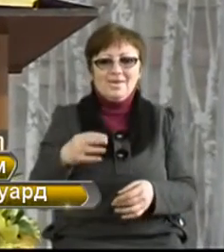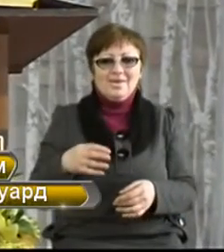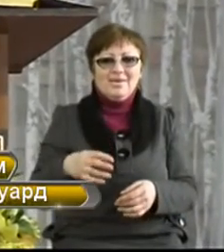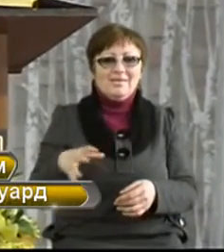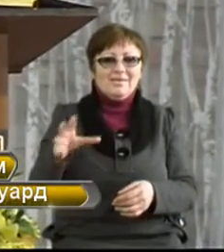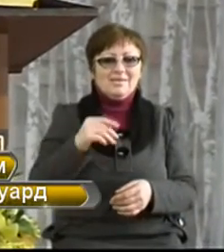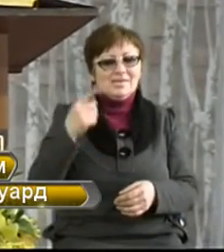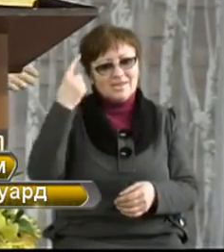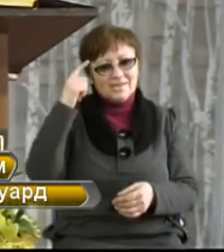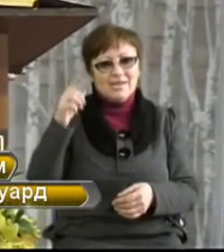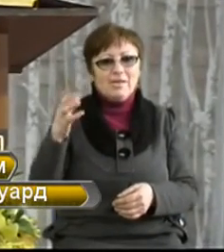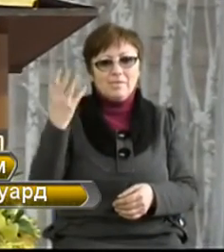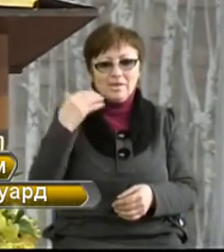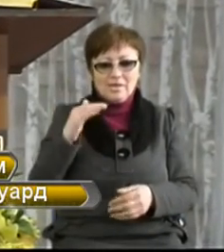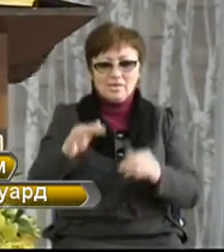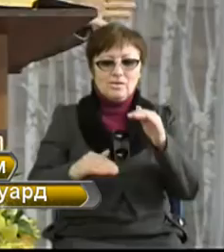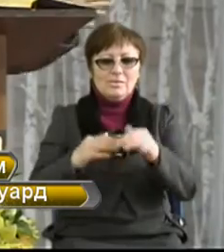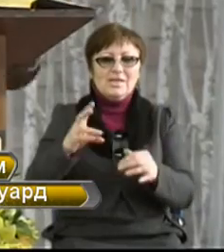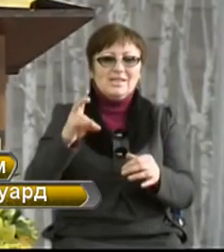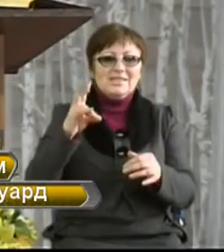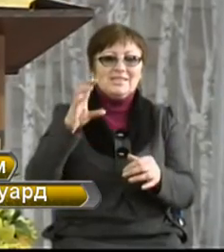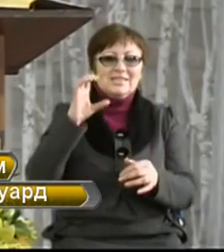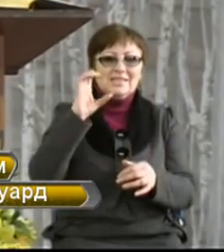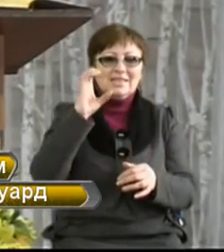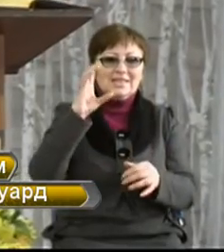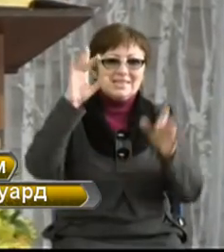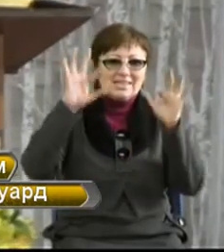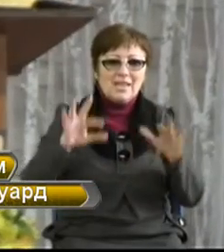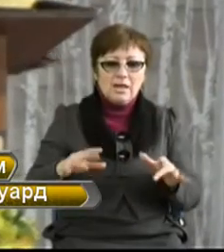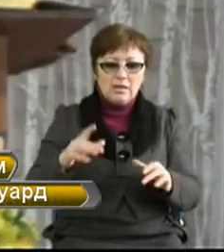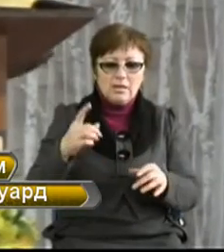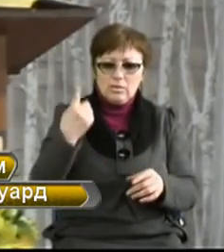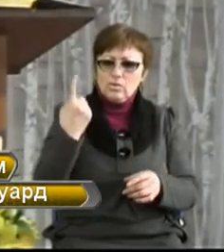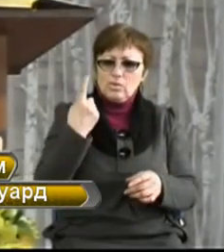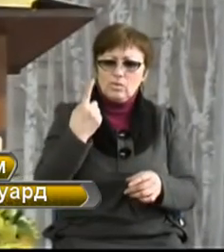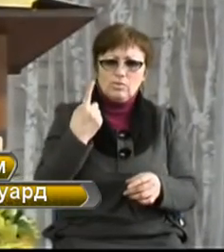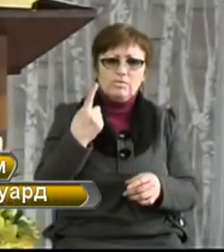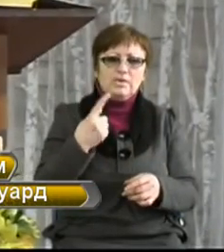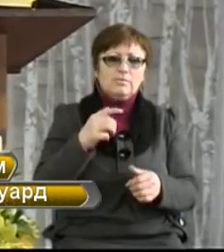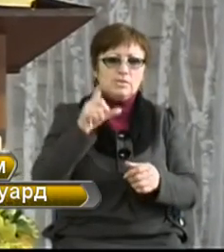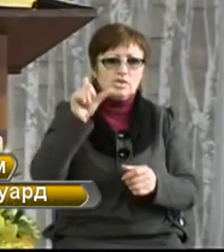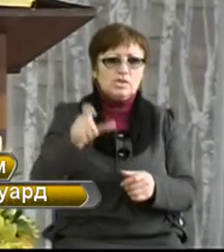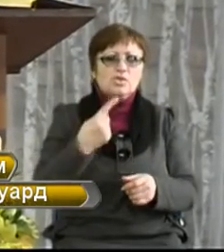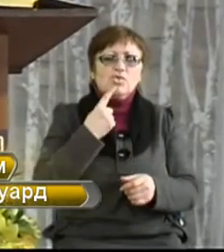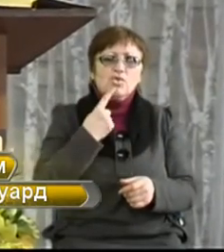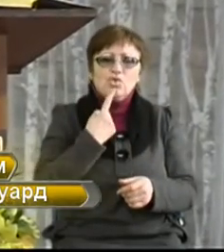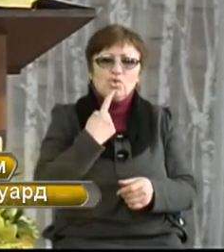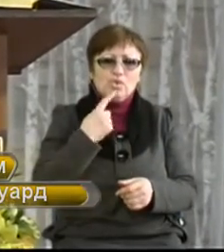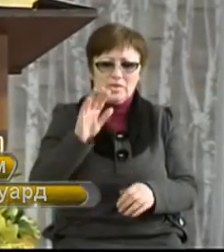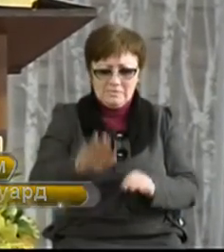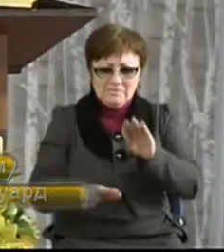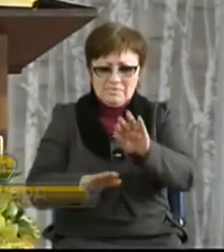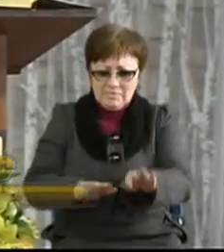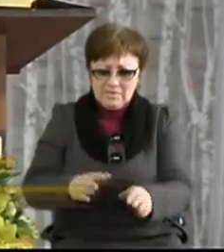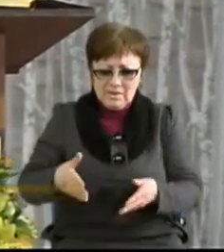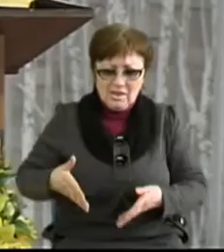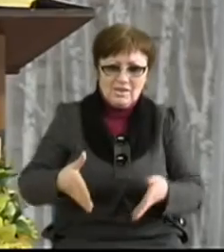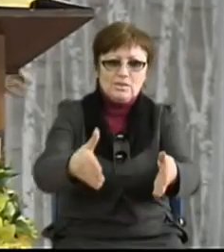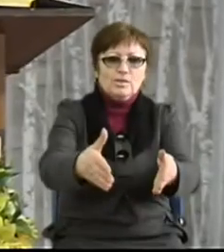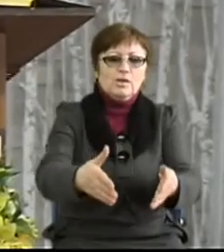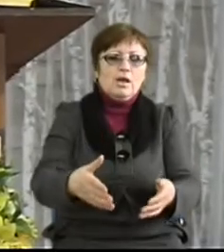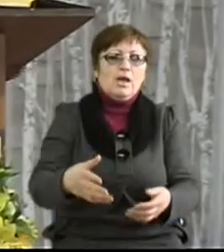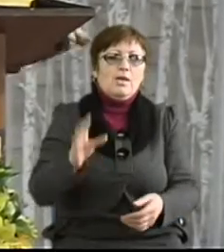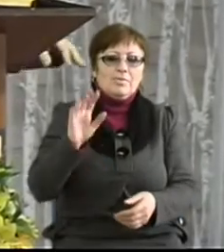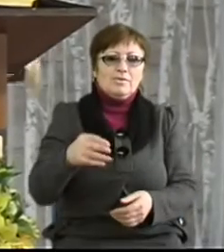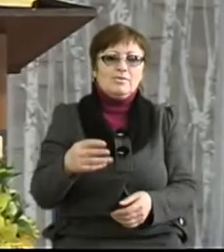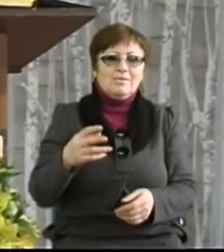когда идем по снегу, то тяжело очень идти первому человеку, да, потому что он дорожку прокладывает. Потом следующее, смотришь, люди, которые идут на работу, они